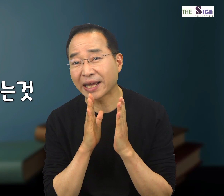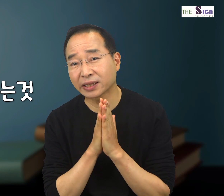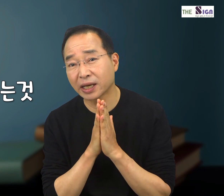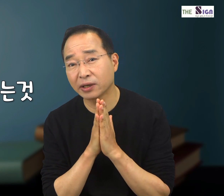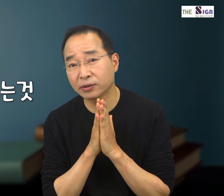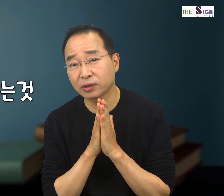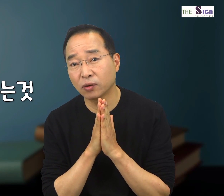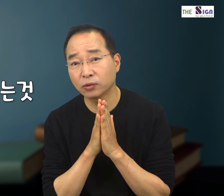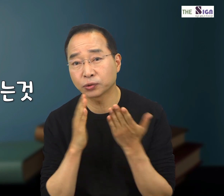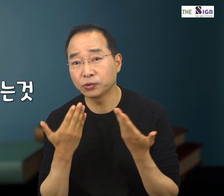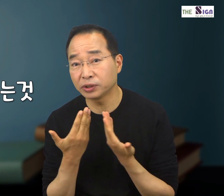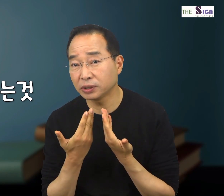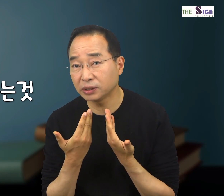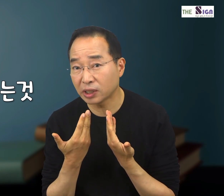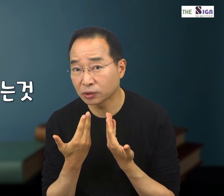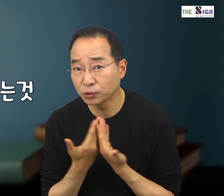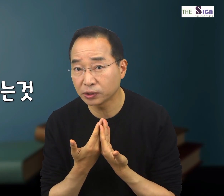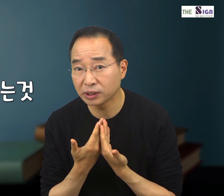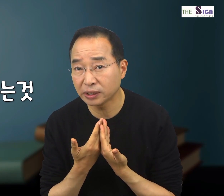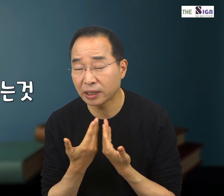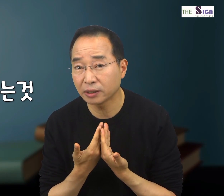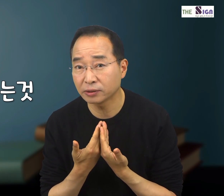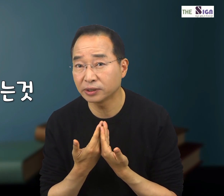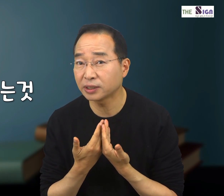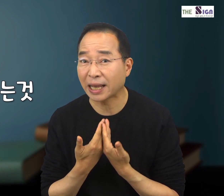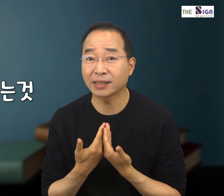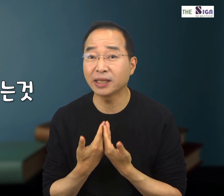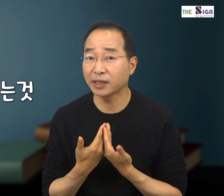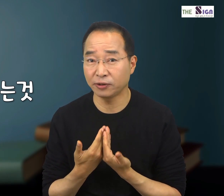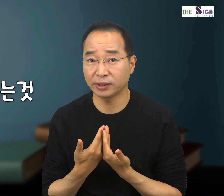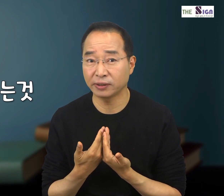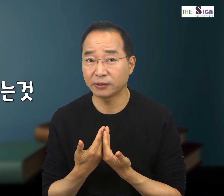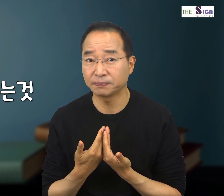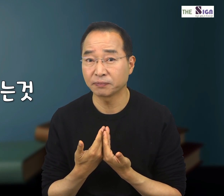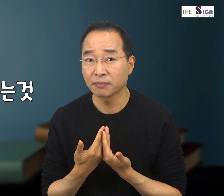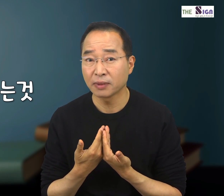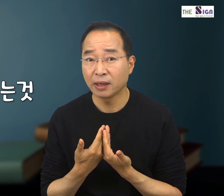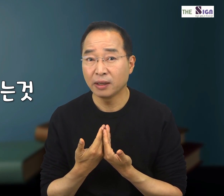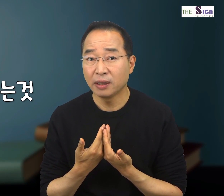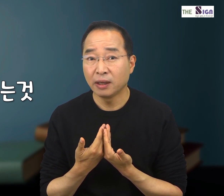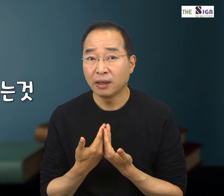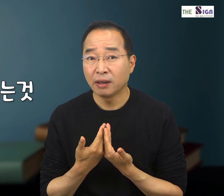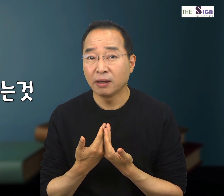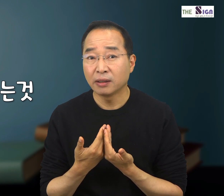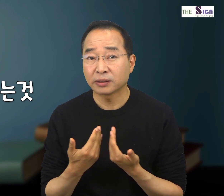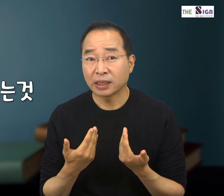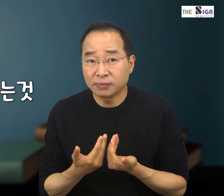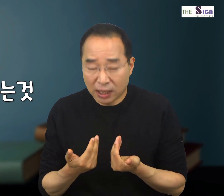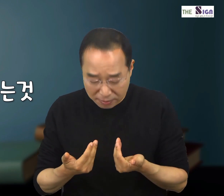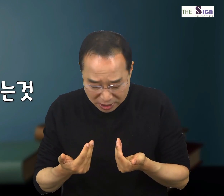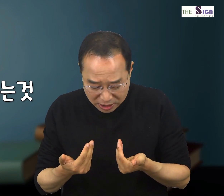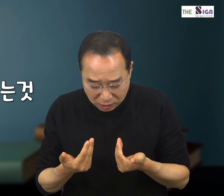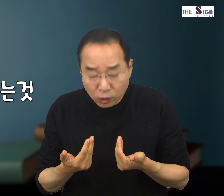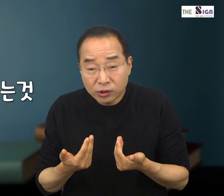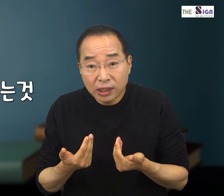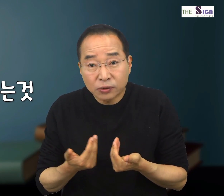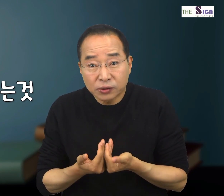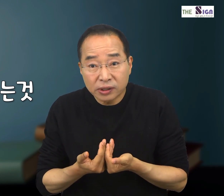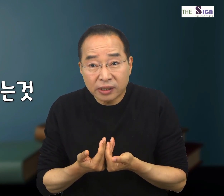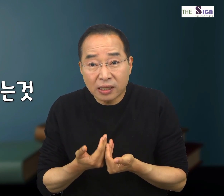같다 계열이고 손등과 손등이 되는 것은 이제 다르다 계열이에요. 다시 말하면 이제 손등과 손등이